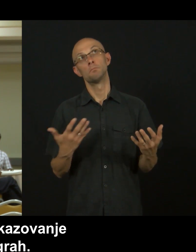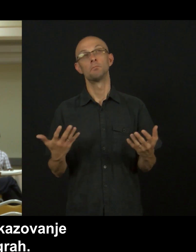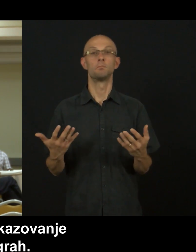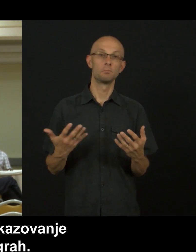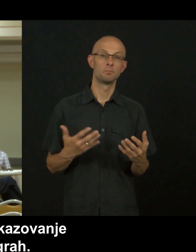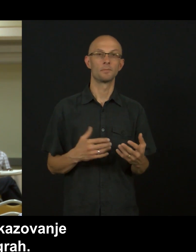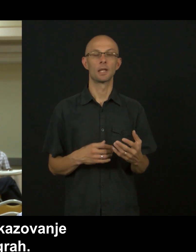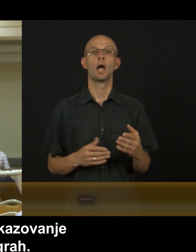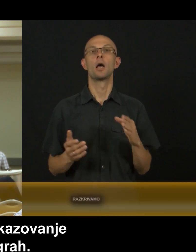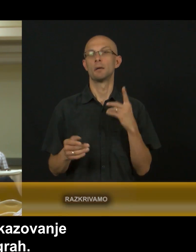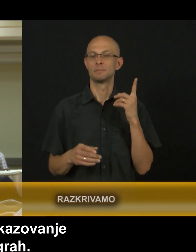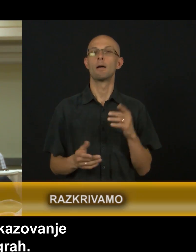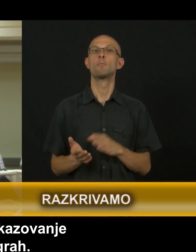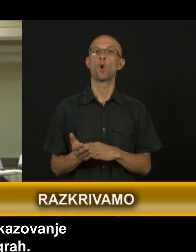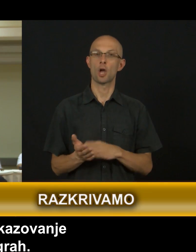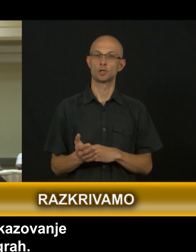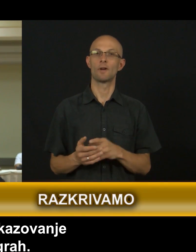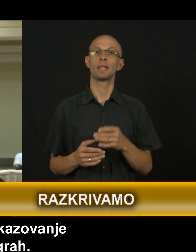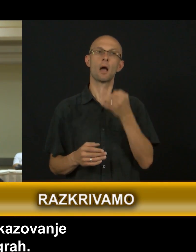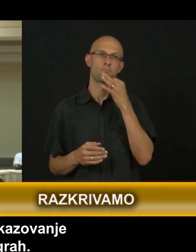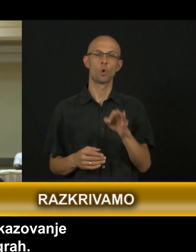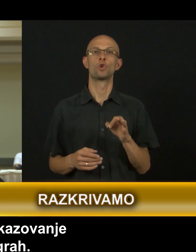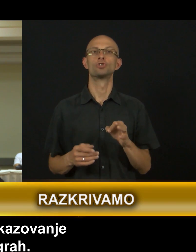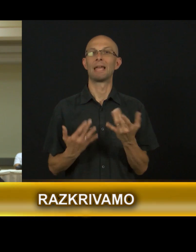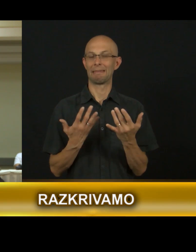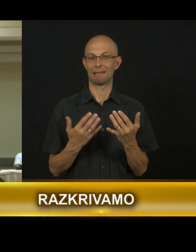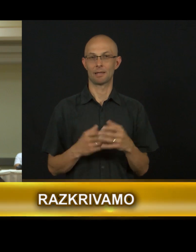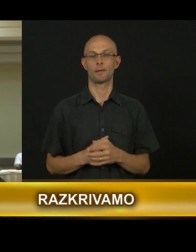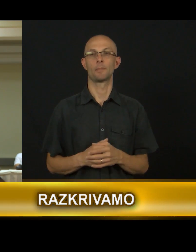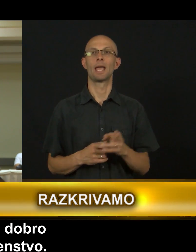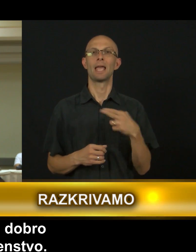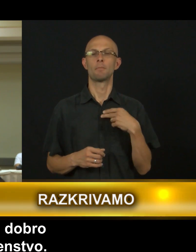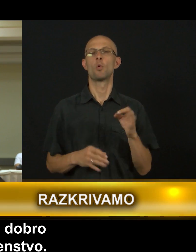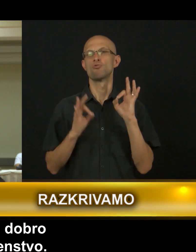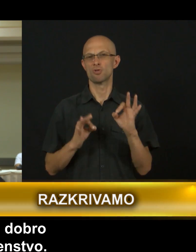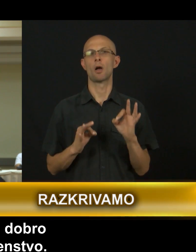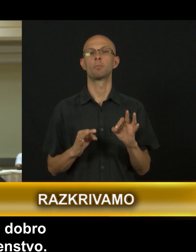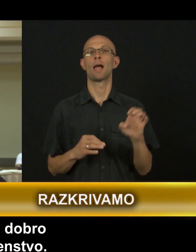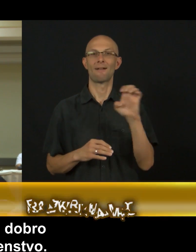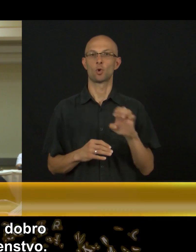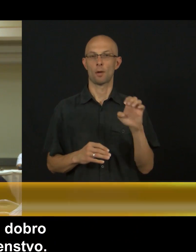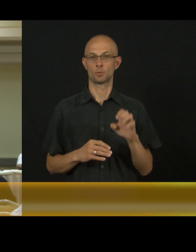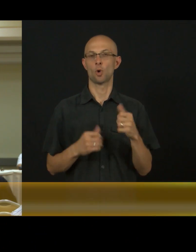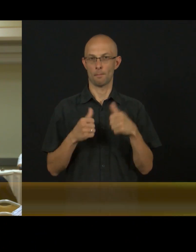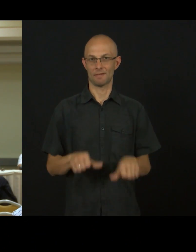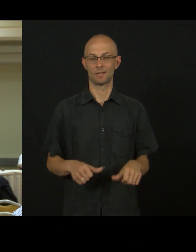Pa mislim, da dokazovanje po boljših igrah. Imel sem zelo dobro evropsko